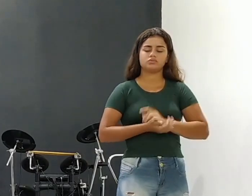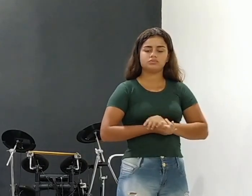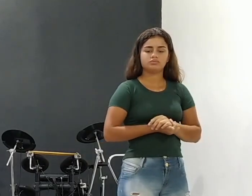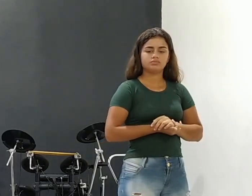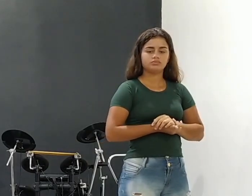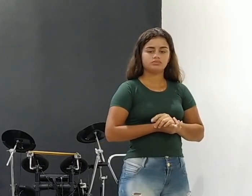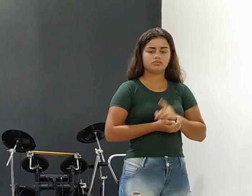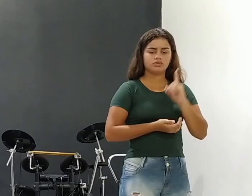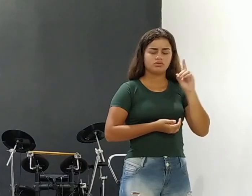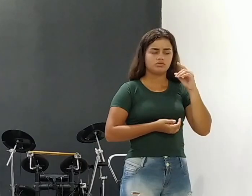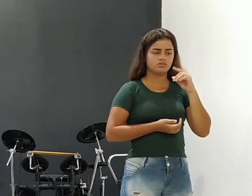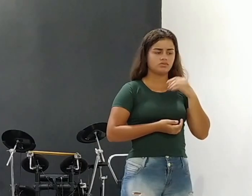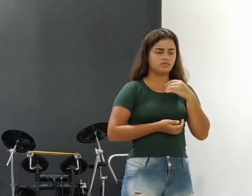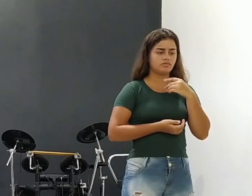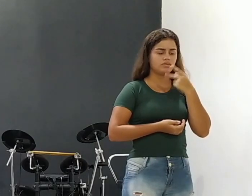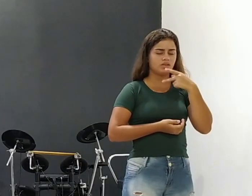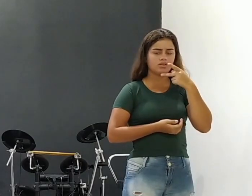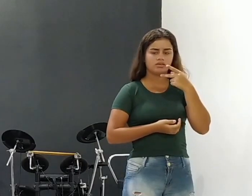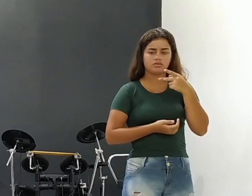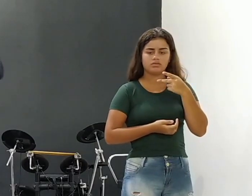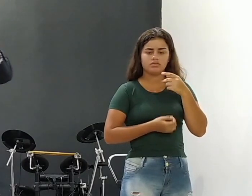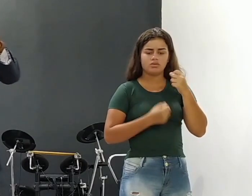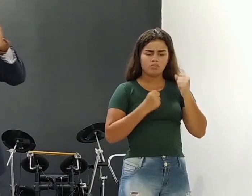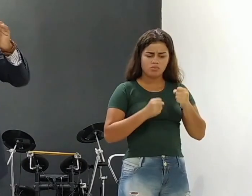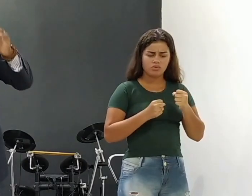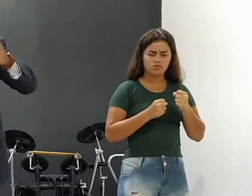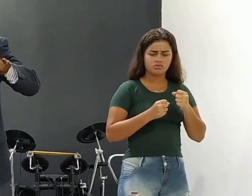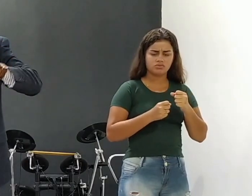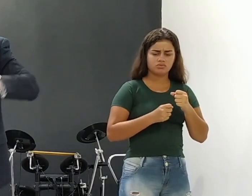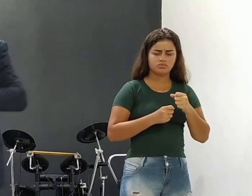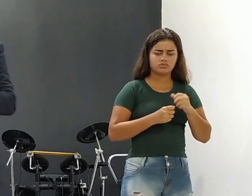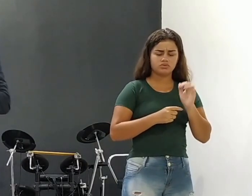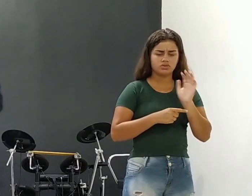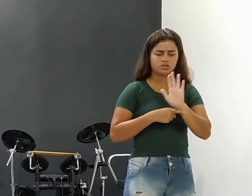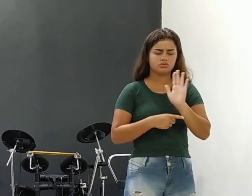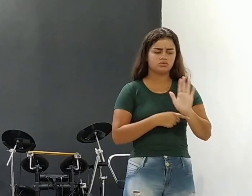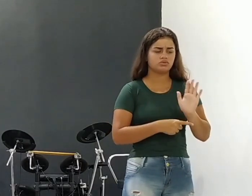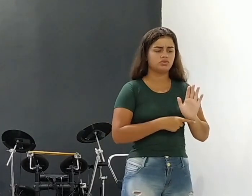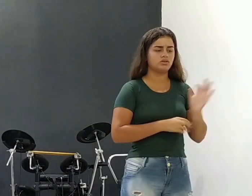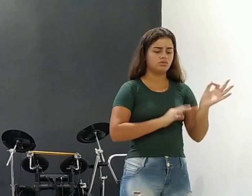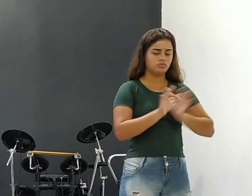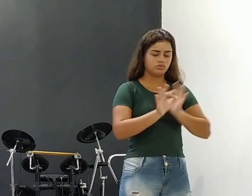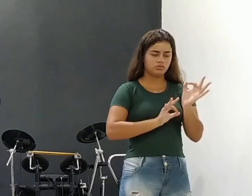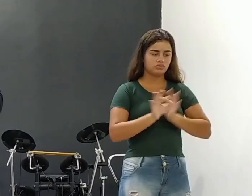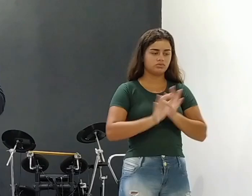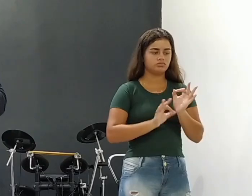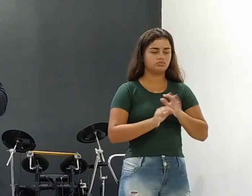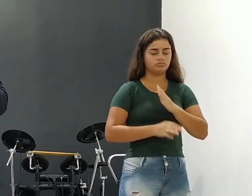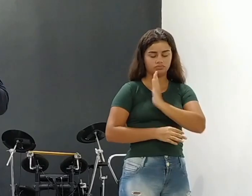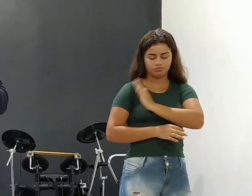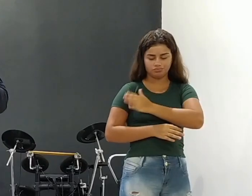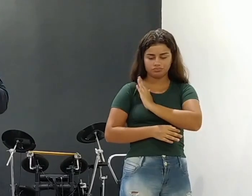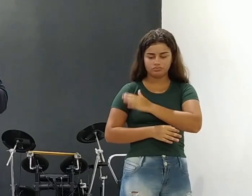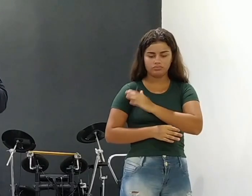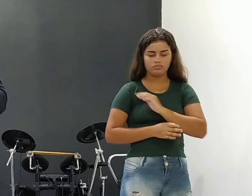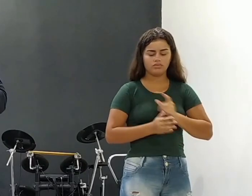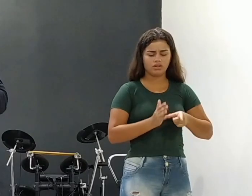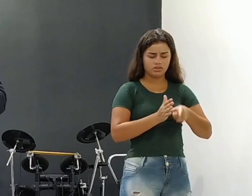você: eu posso fazer, te ajudar nos projetos do teu coração, mas antes de subir